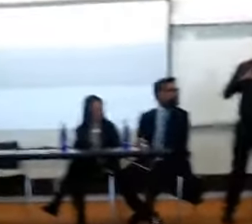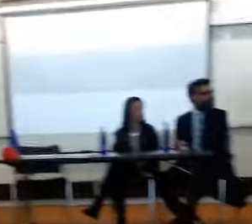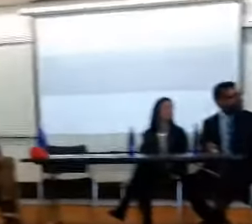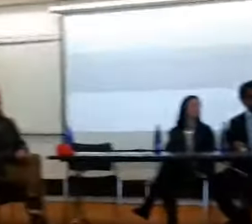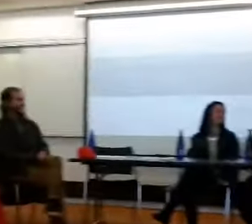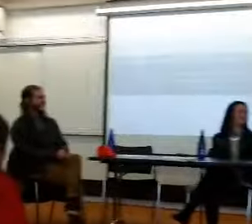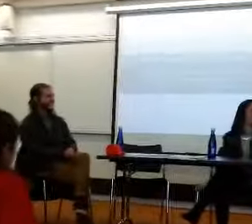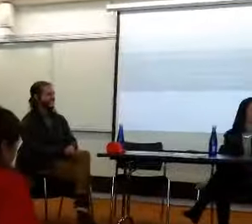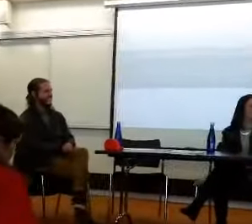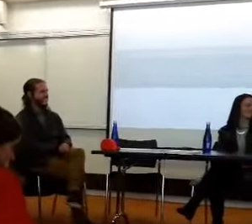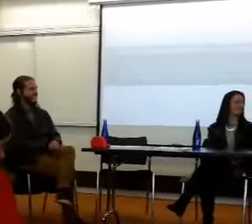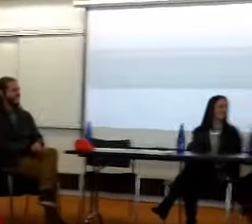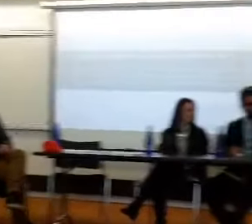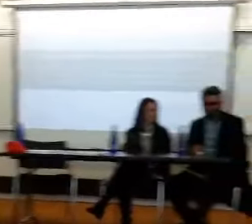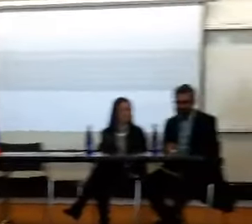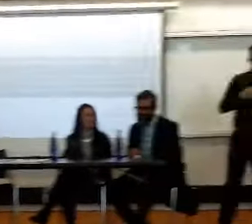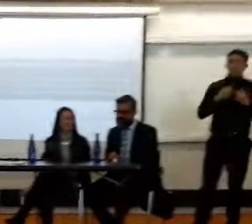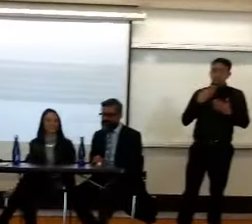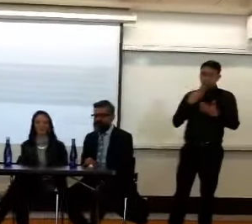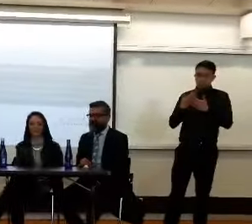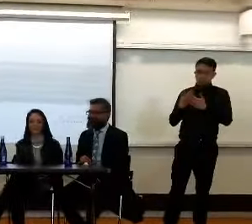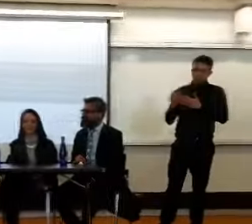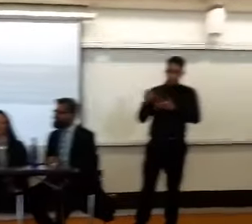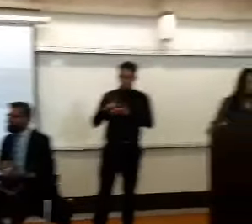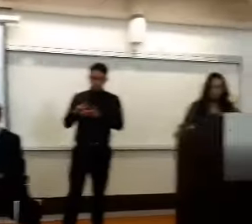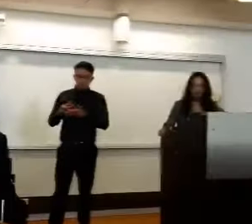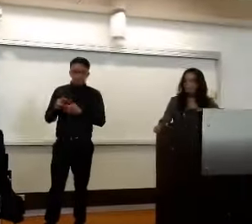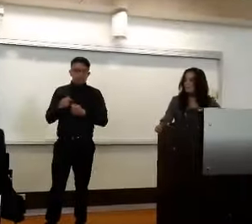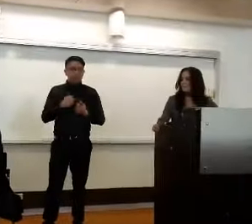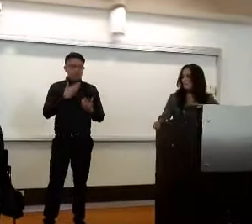la invitación y bienvenidos.